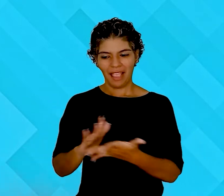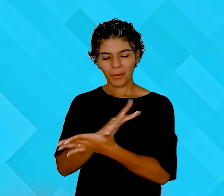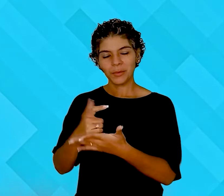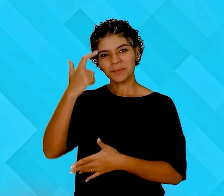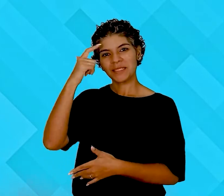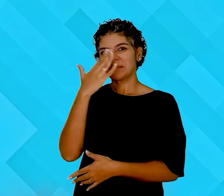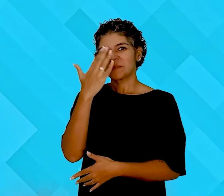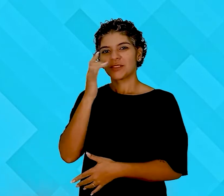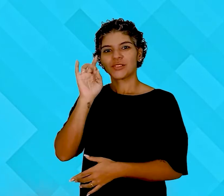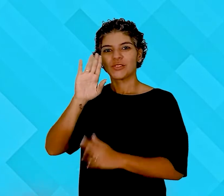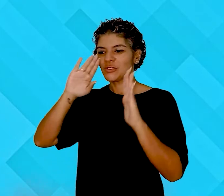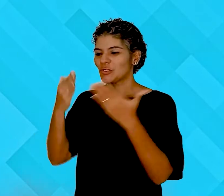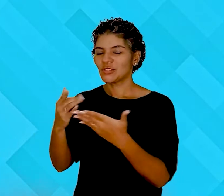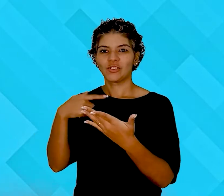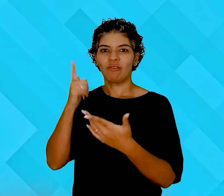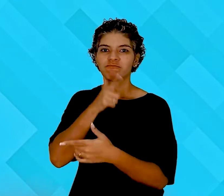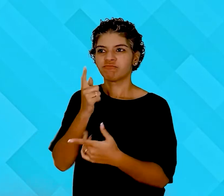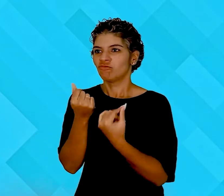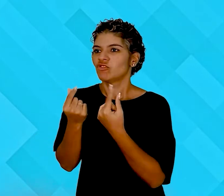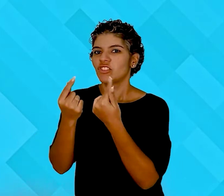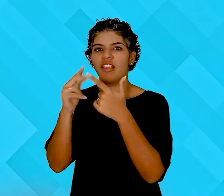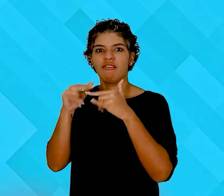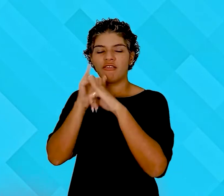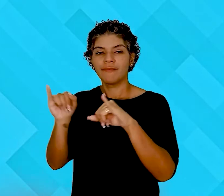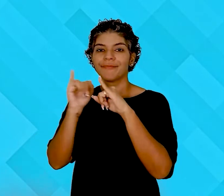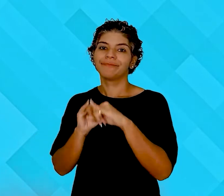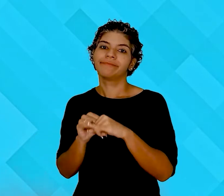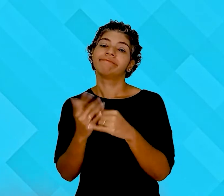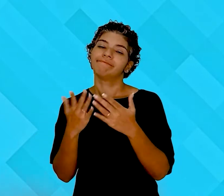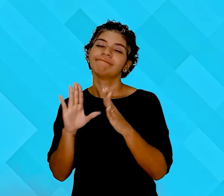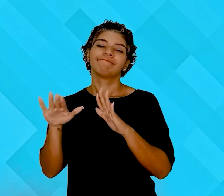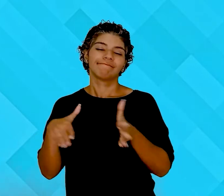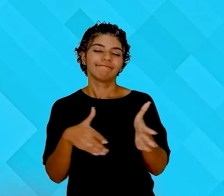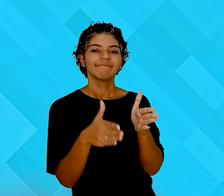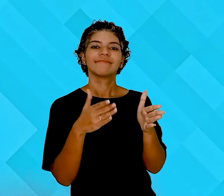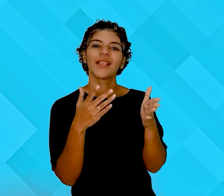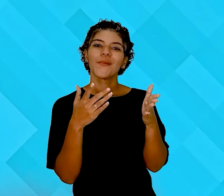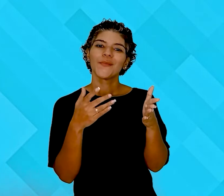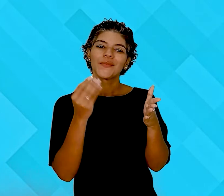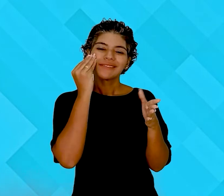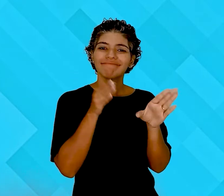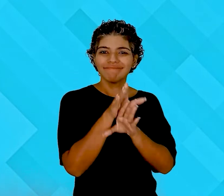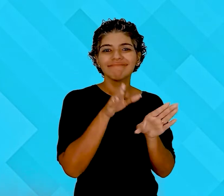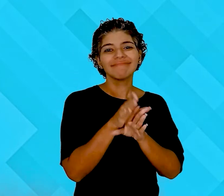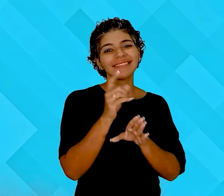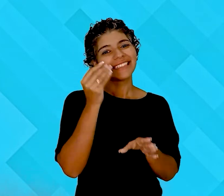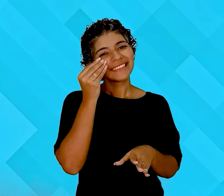sim, você pode só jogar a favor do algoritmo, sabe? E fazer dancinha do sei lá o quê e tal. Mas o que